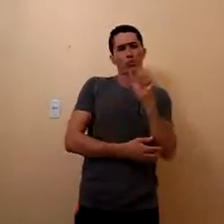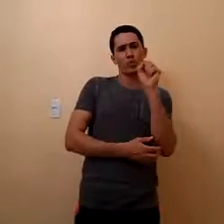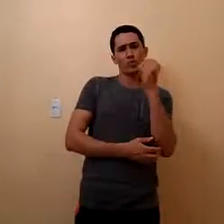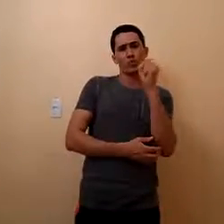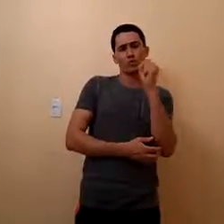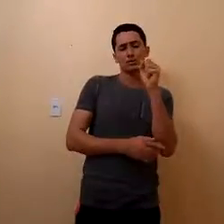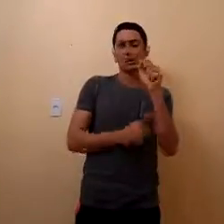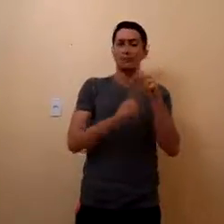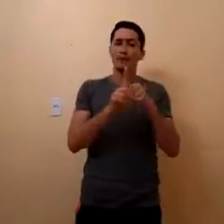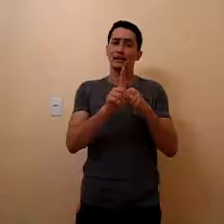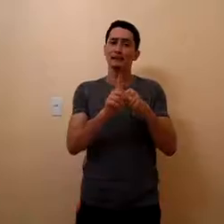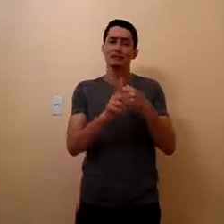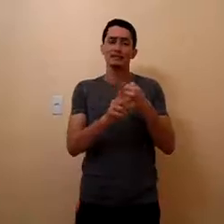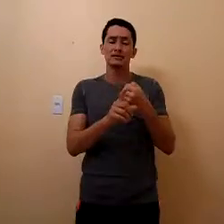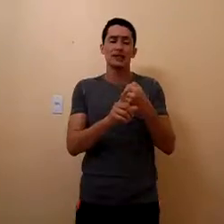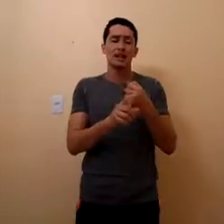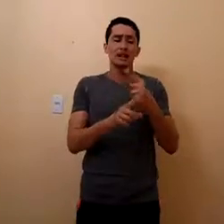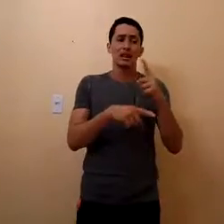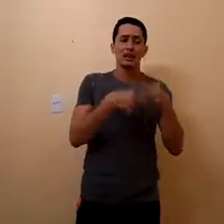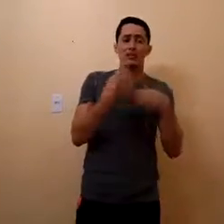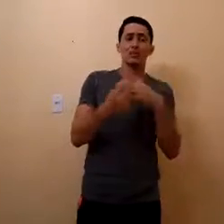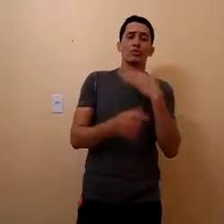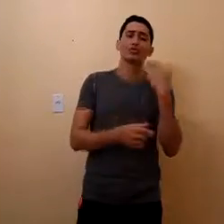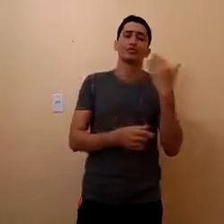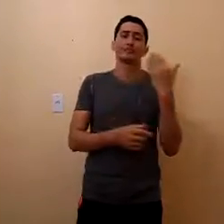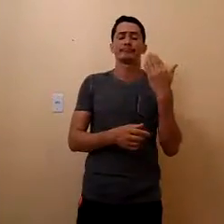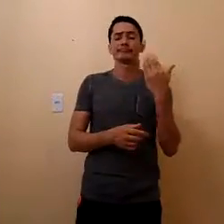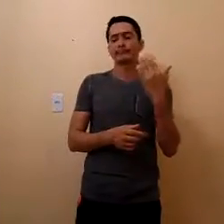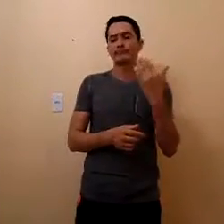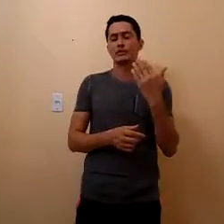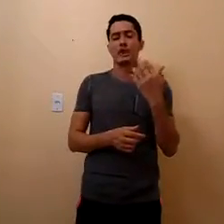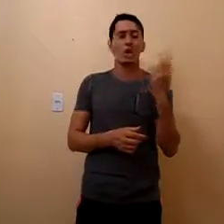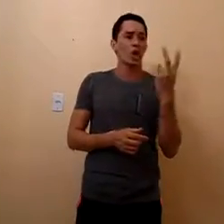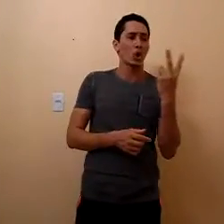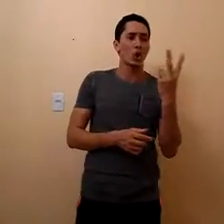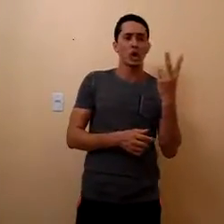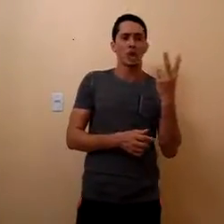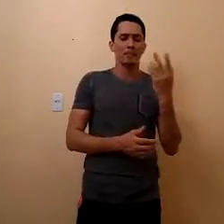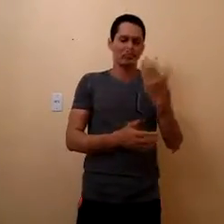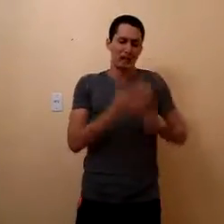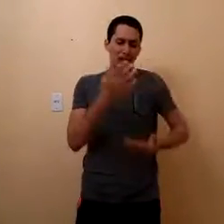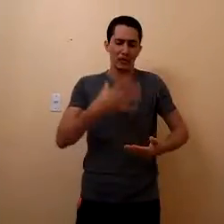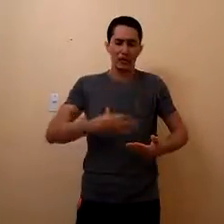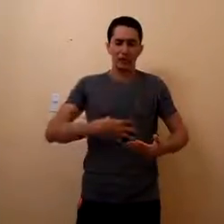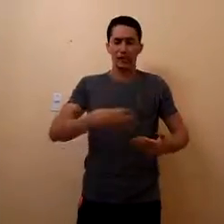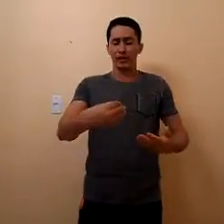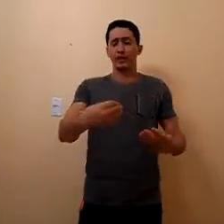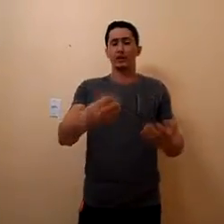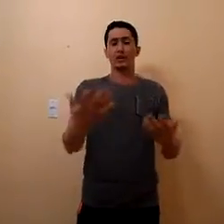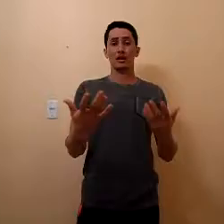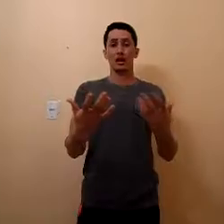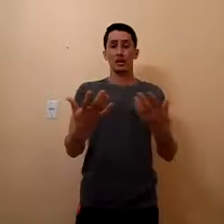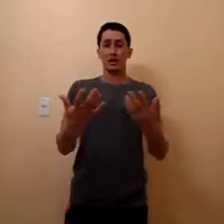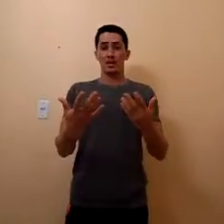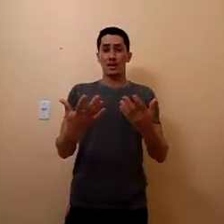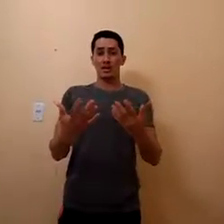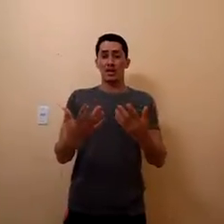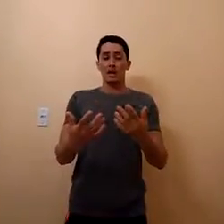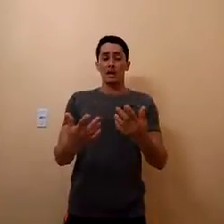A bebê morreu pouco depois do acidente. Quem perdeu fomos nós. Perdemos a nossa filha. Por telefone, o